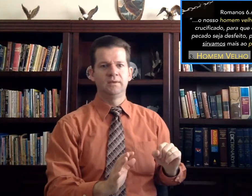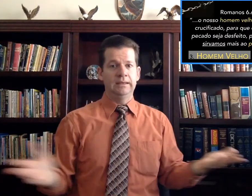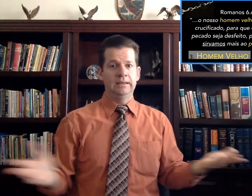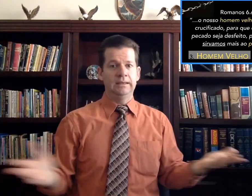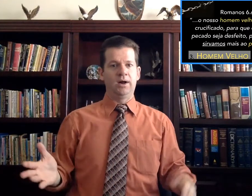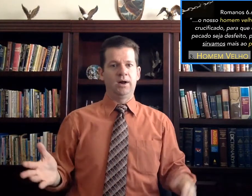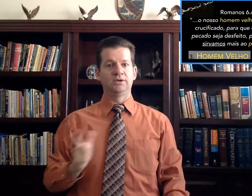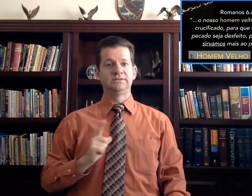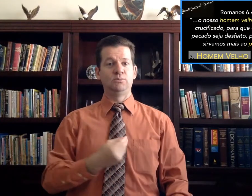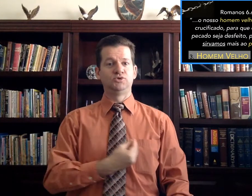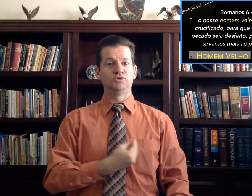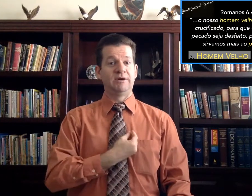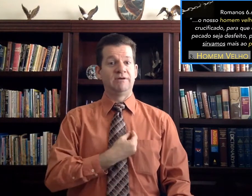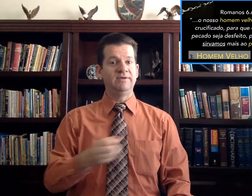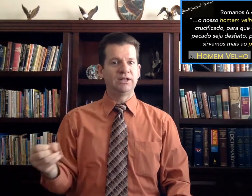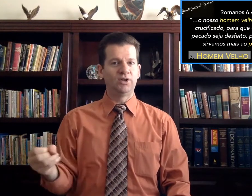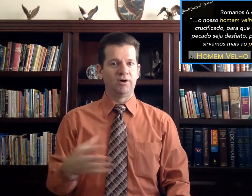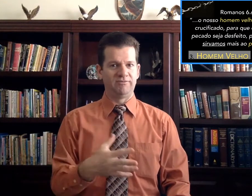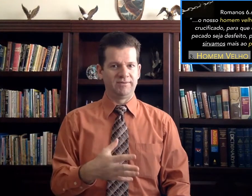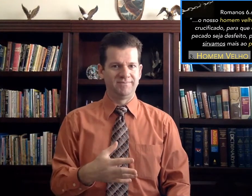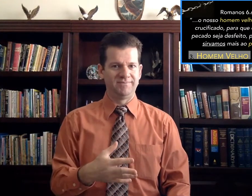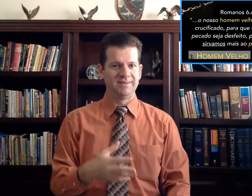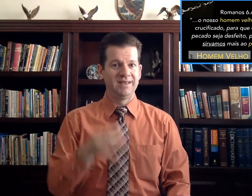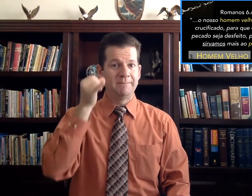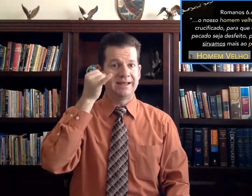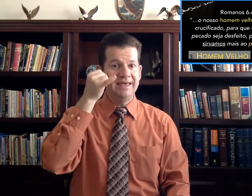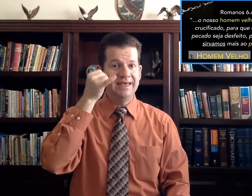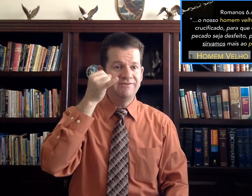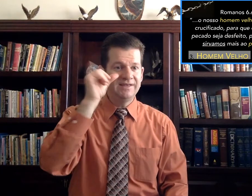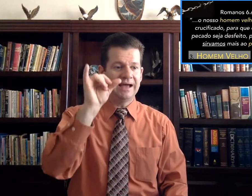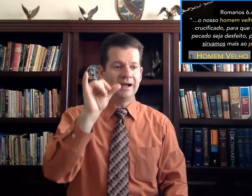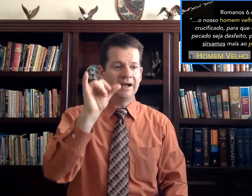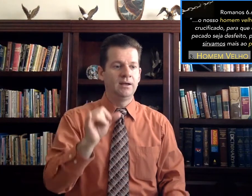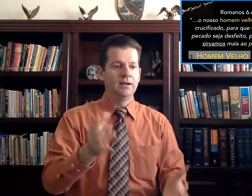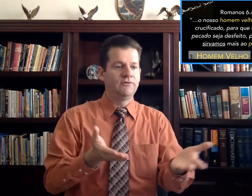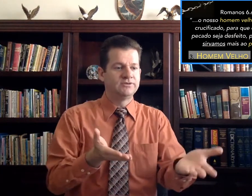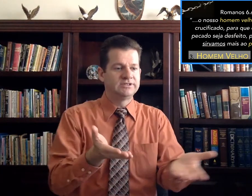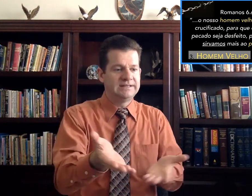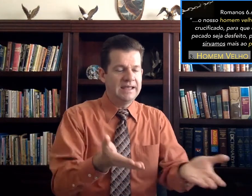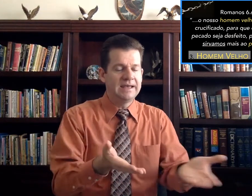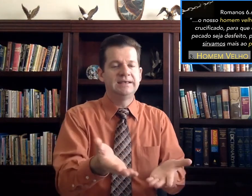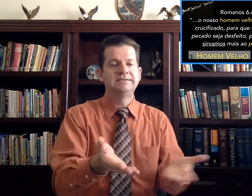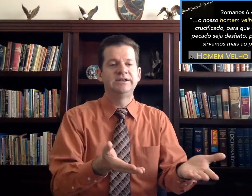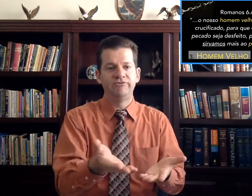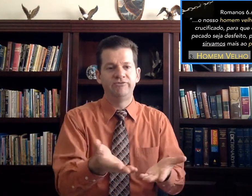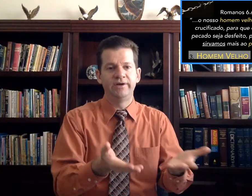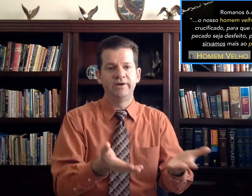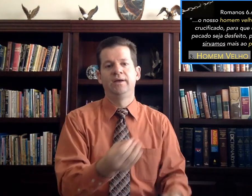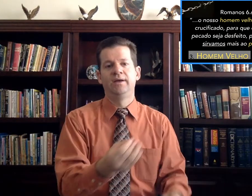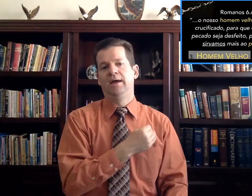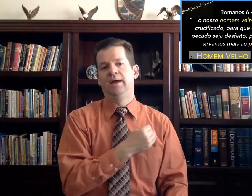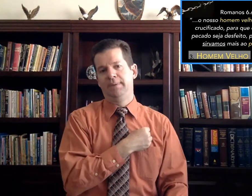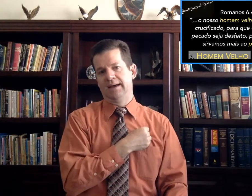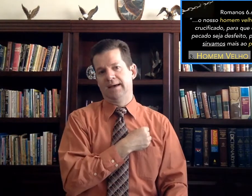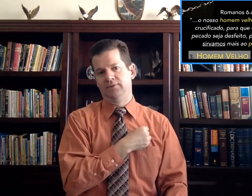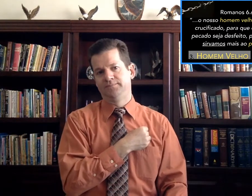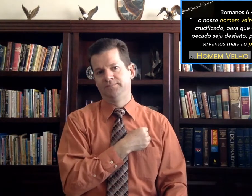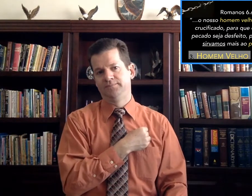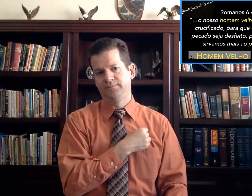E agora nós temos uma vida nova. Para evitar que você tenha que servir ao pecado.